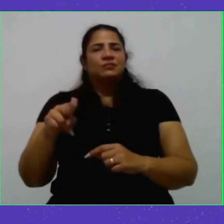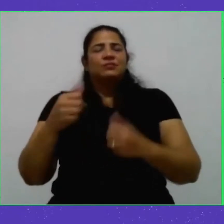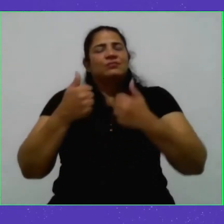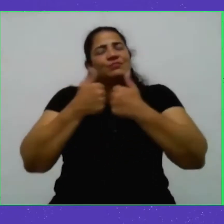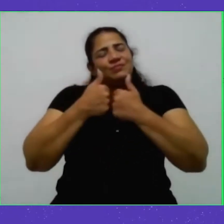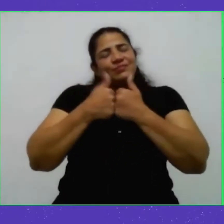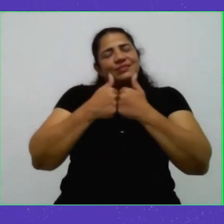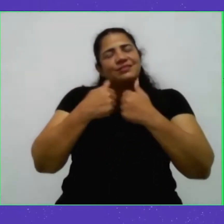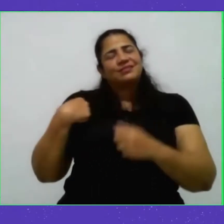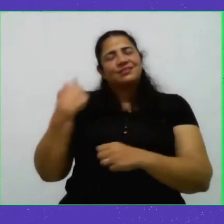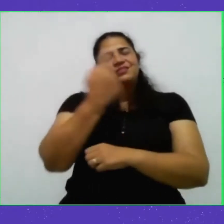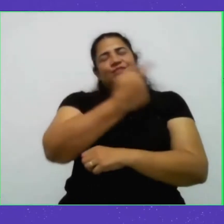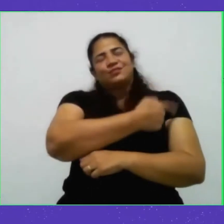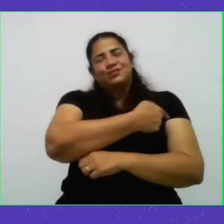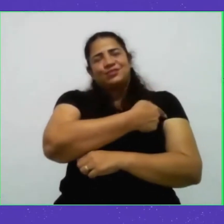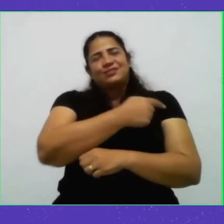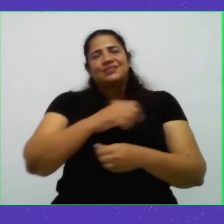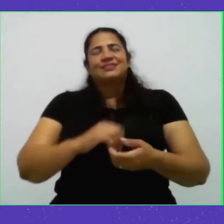Não aguento.